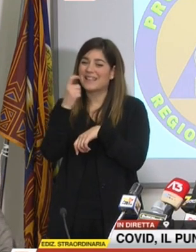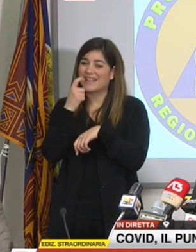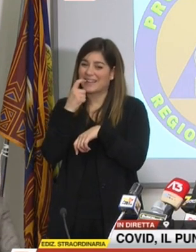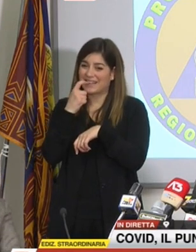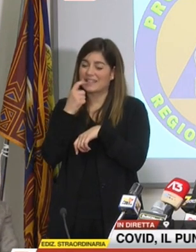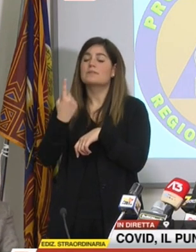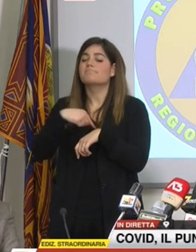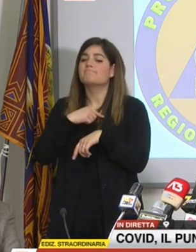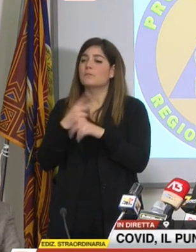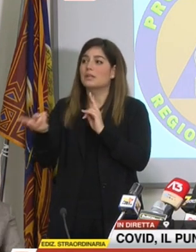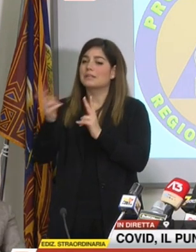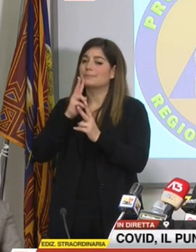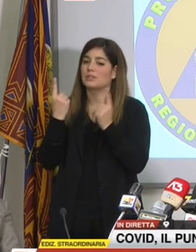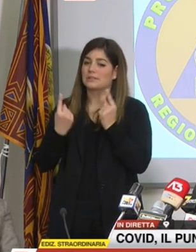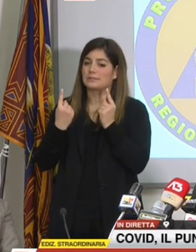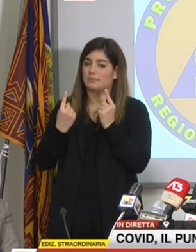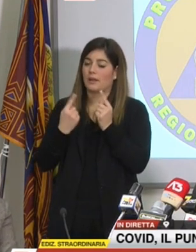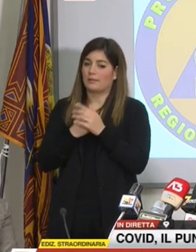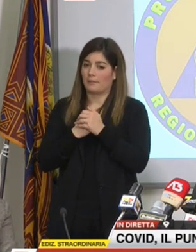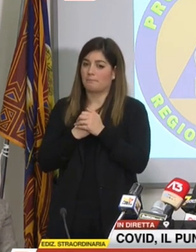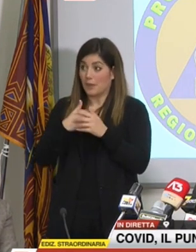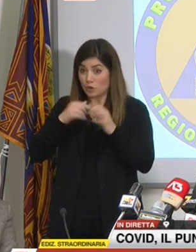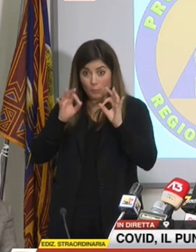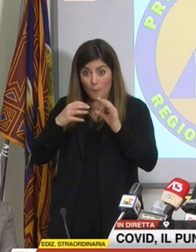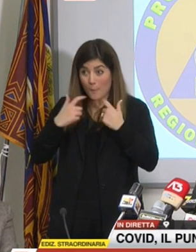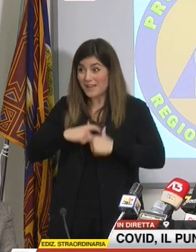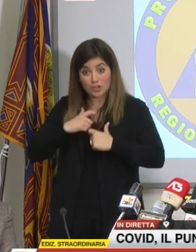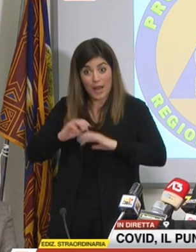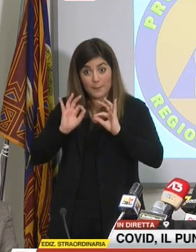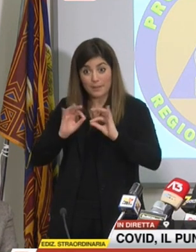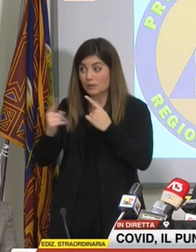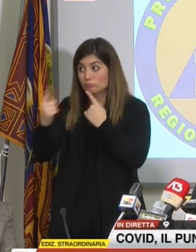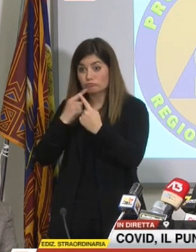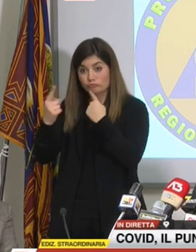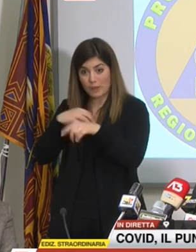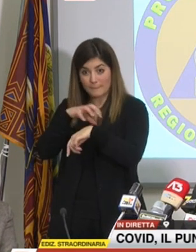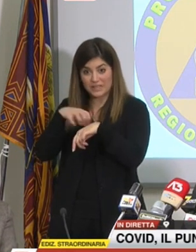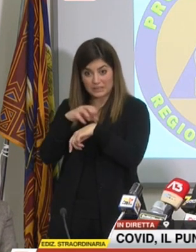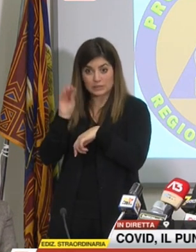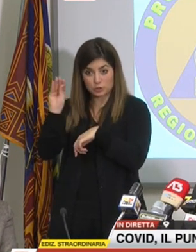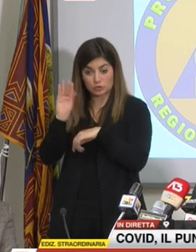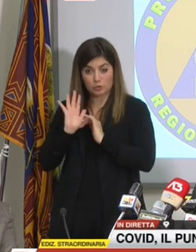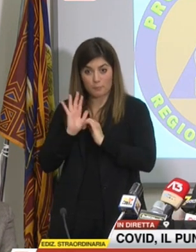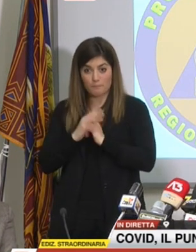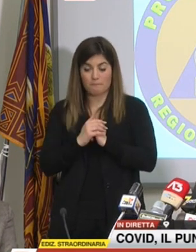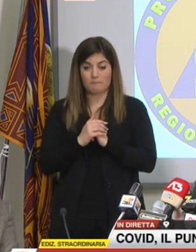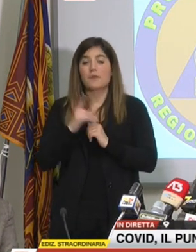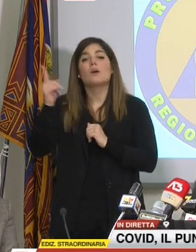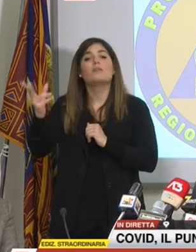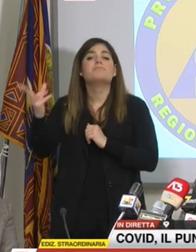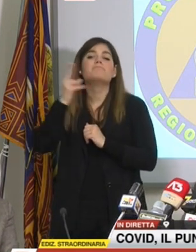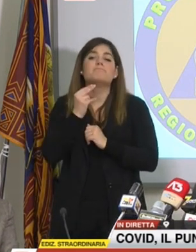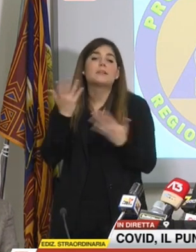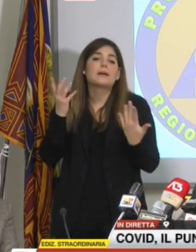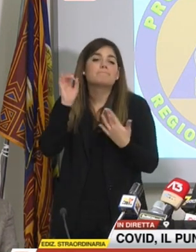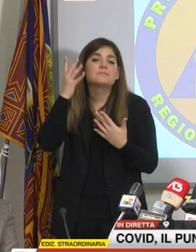aspettando la risposta. Ah. Ne ho anche parlato di persona con il ministro. Benissimo, allora attendiamo. Quindi dirà se il comitato tecnico